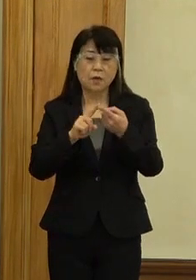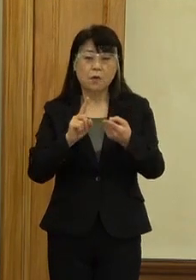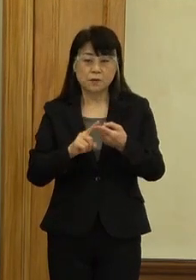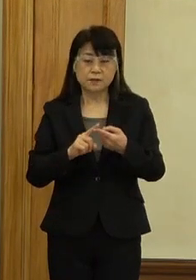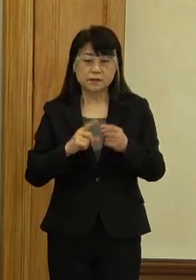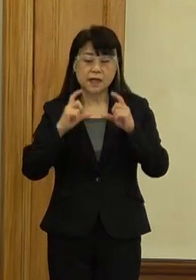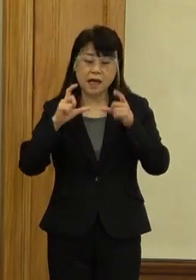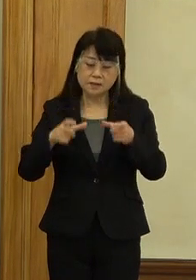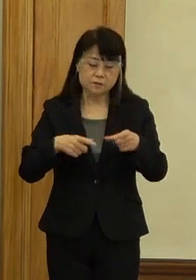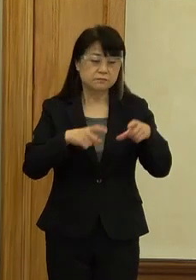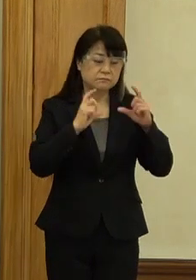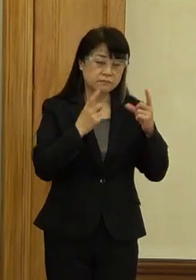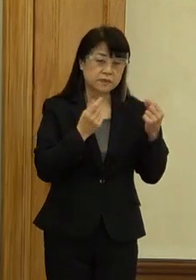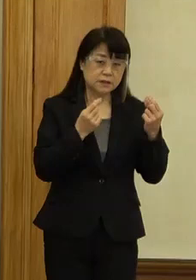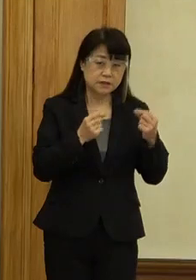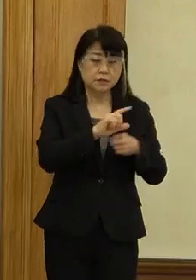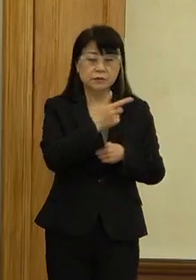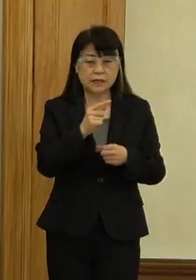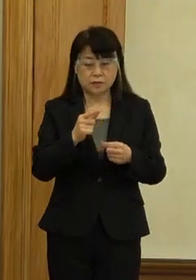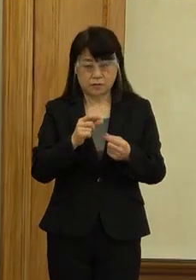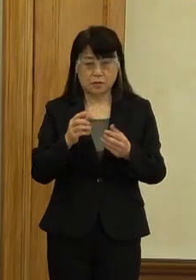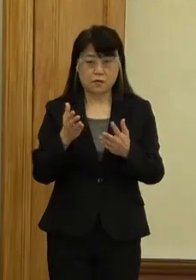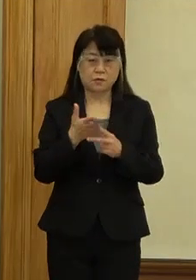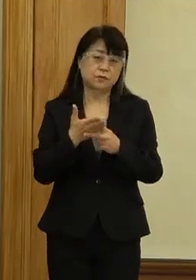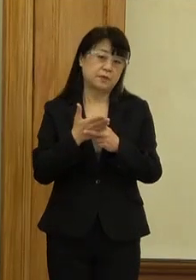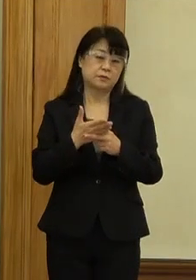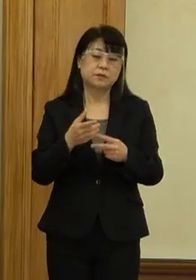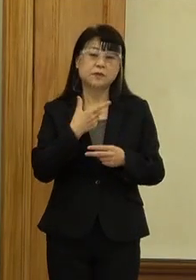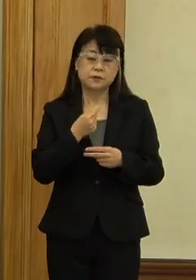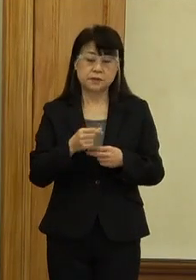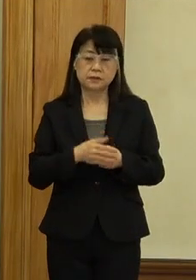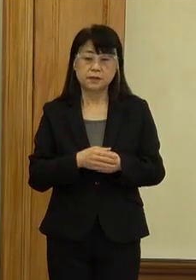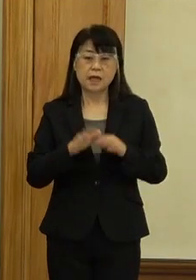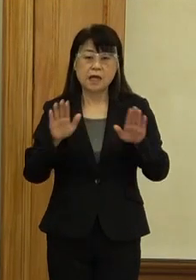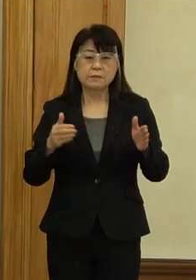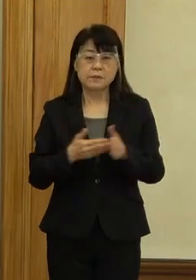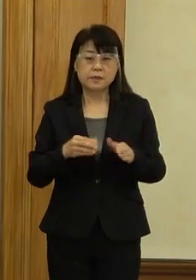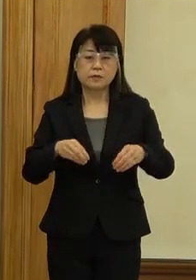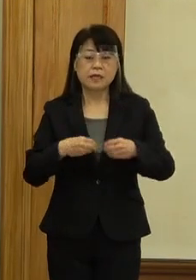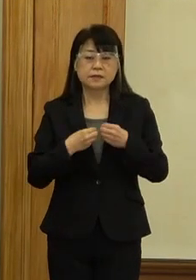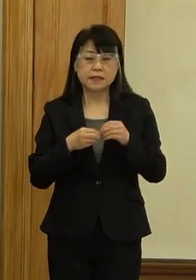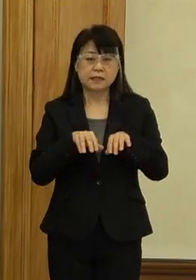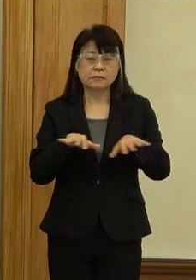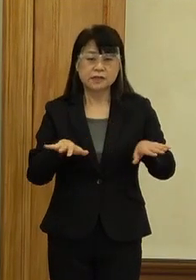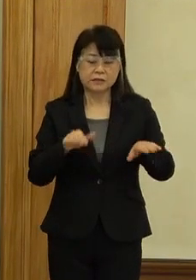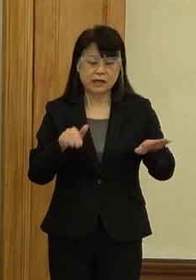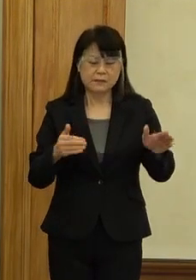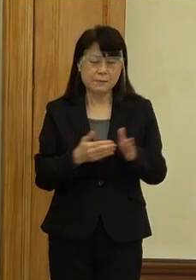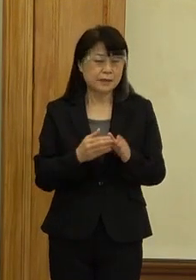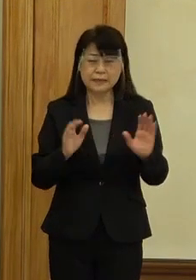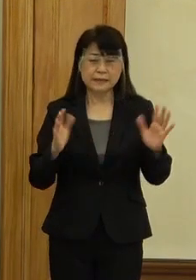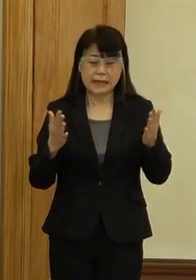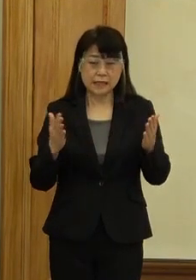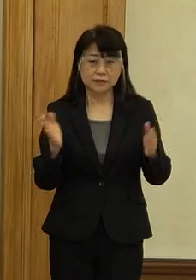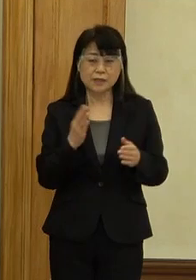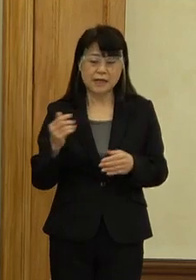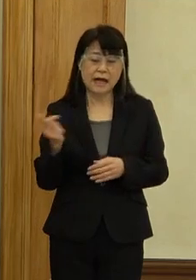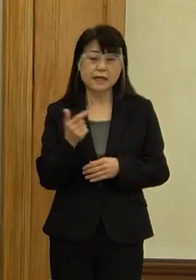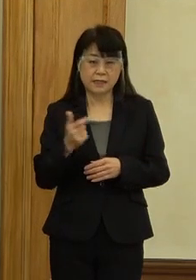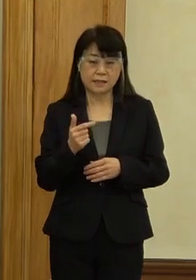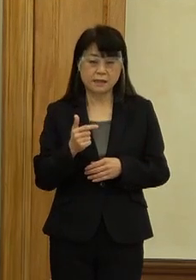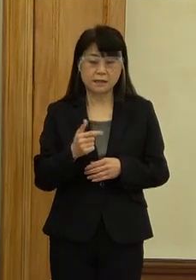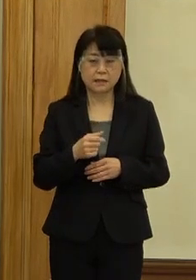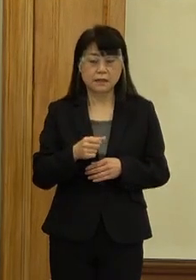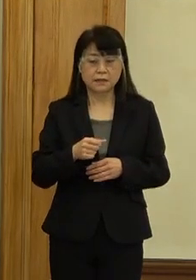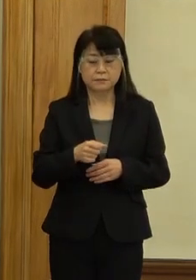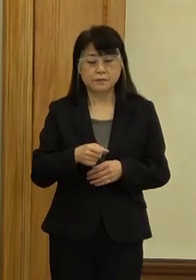をお願いをいたします。今回の感染拡大はこれまでにない急速なものとなっています。軽症や無症状